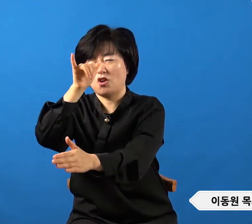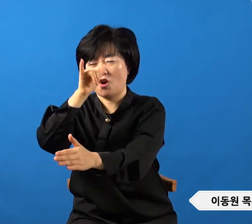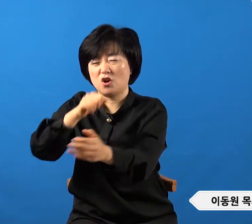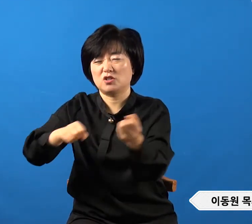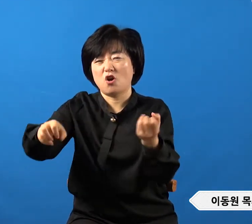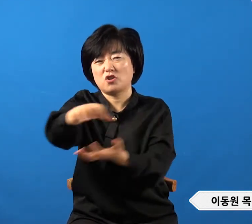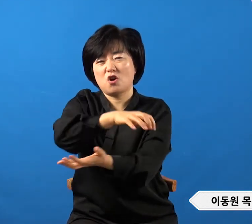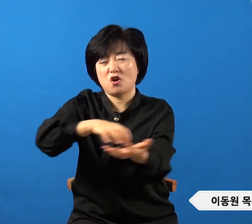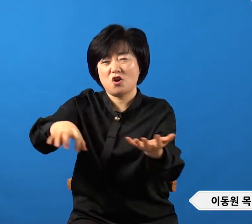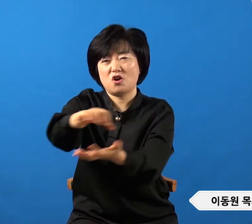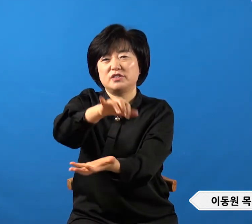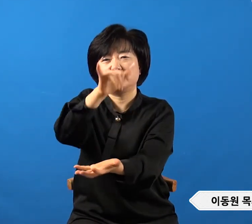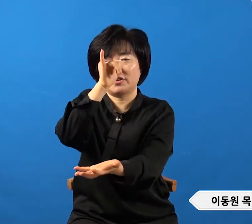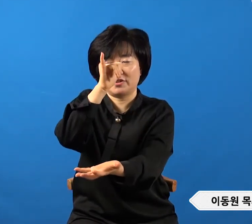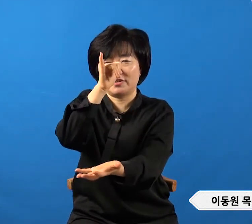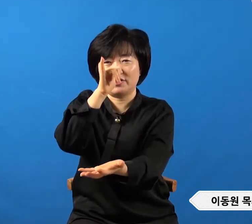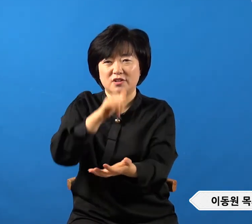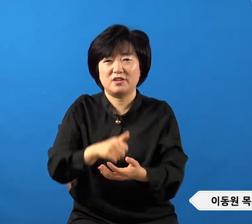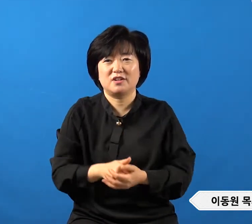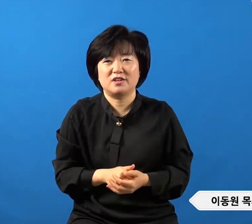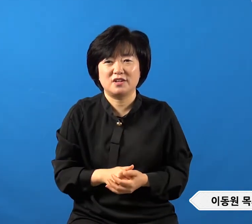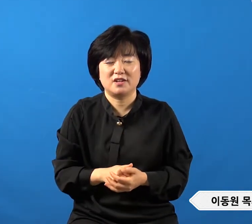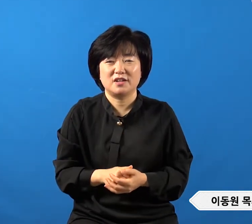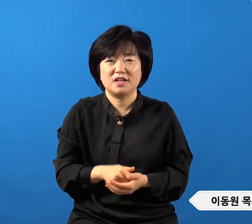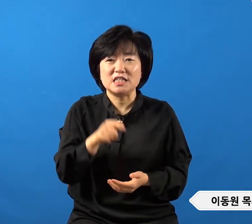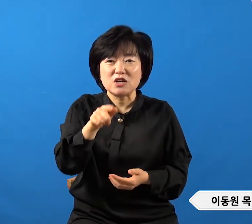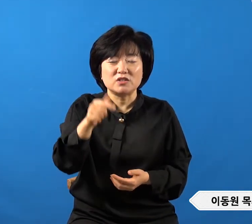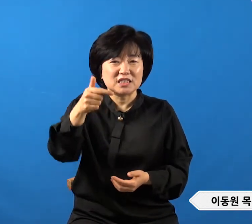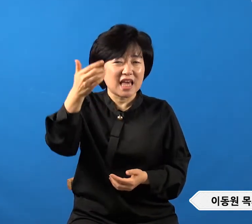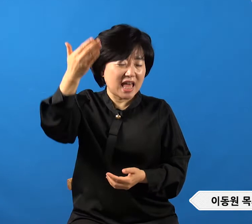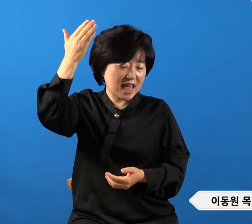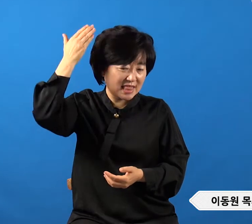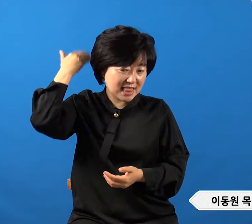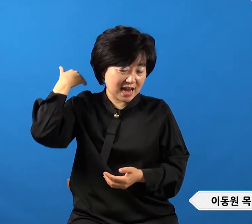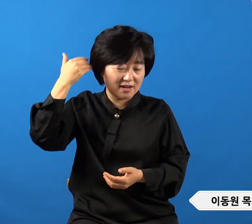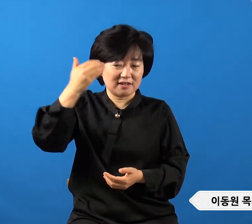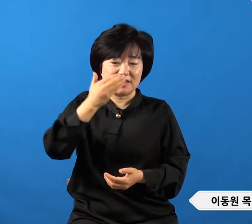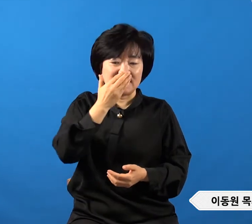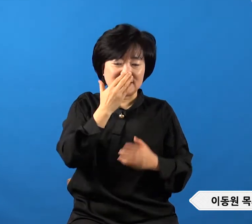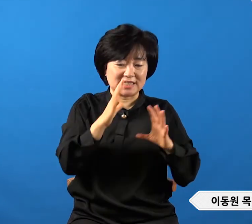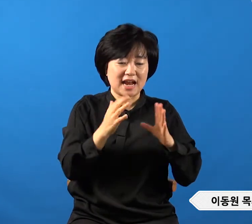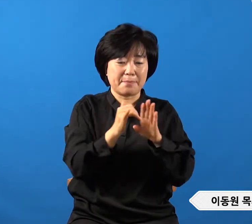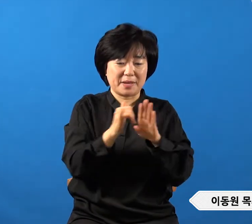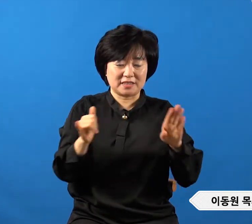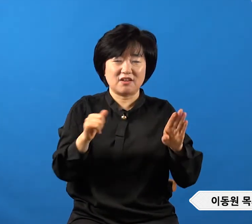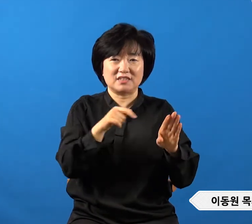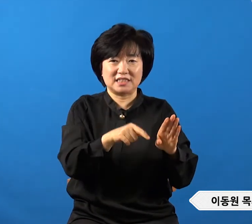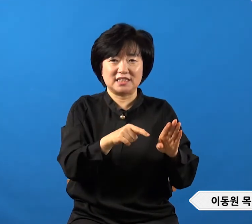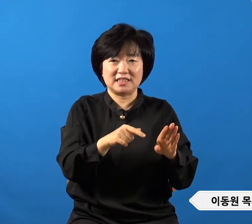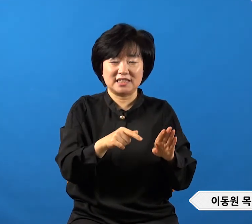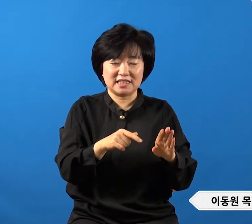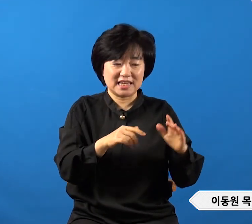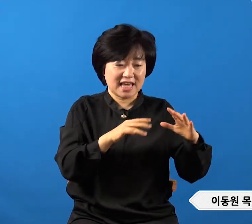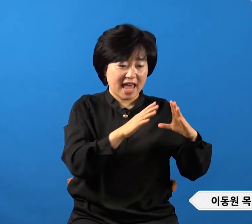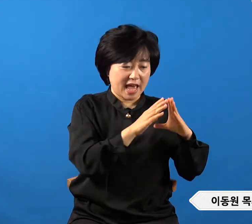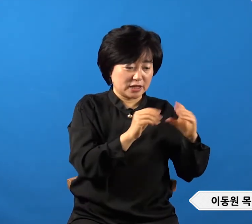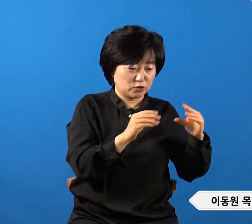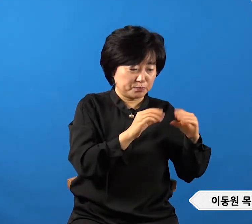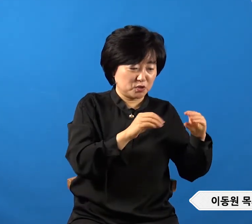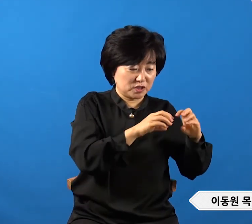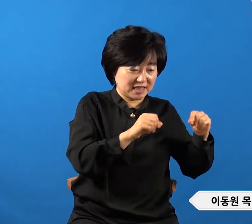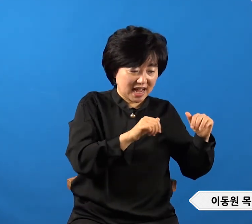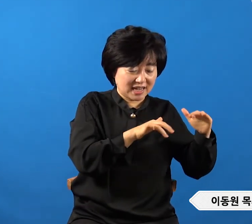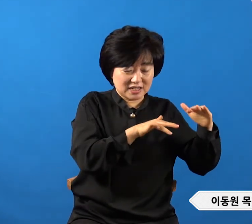섞여서 존재하고 있다는 것입니다. 이것은 마치 옛날 이스라엘 백성들이 에집트 땅을 떠날